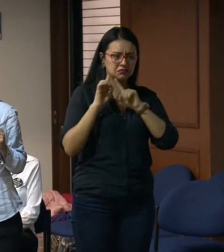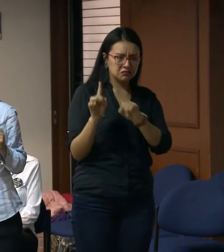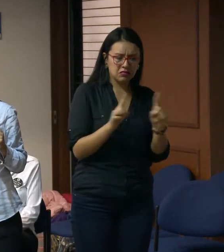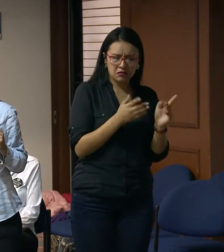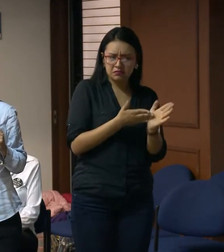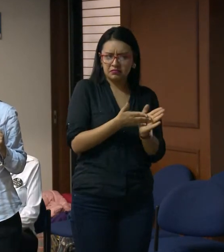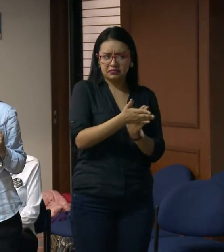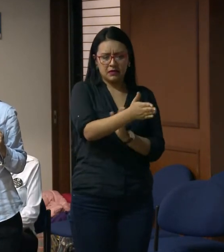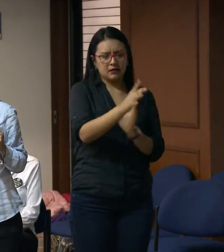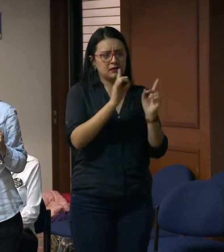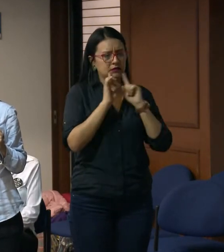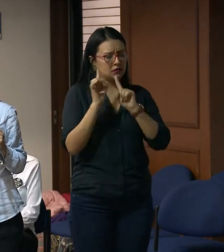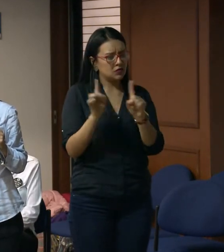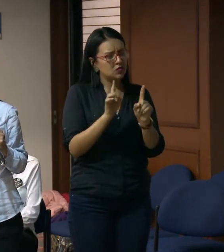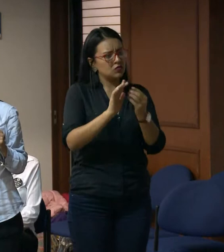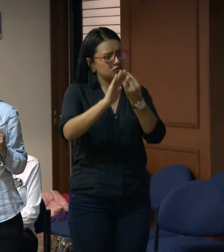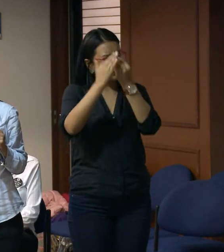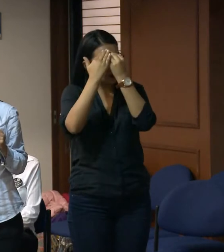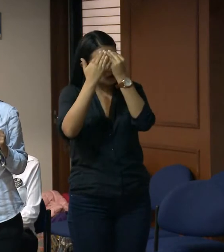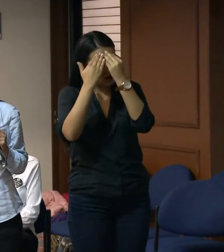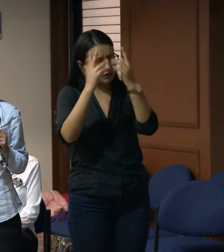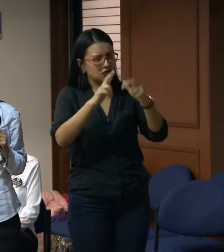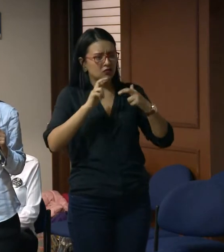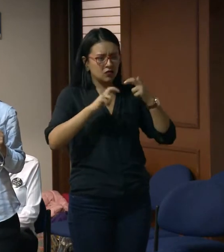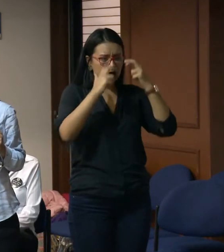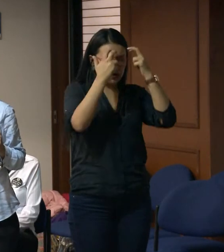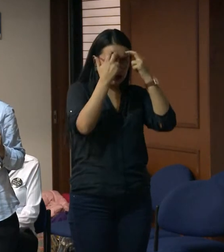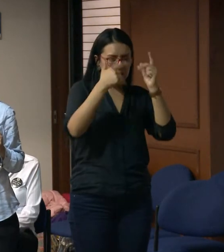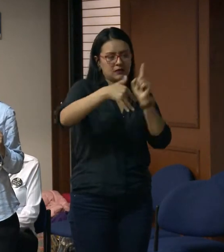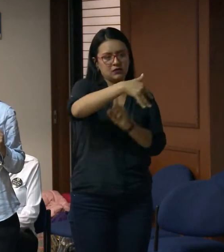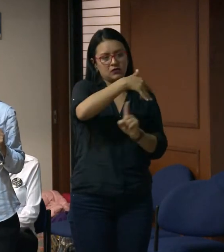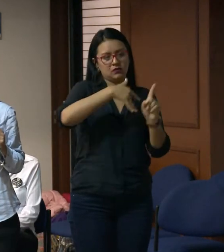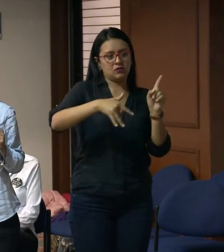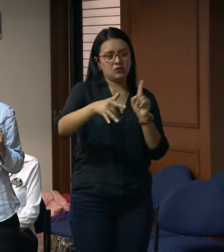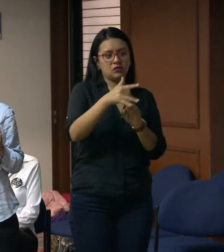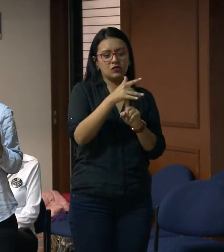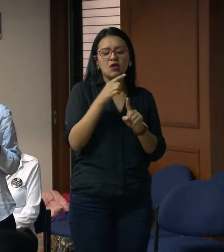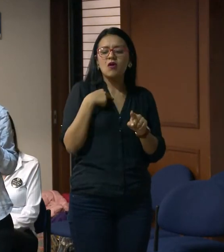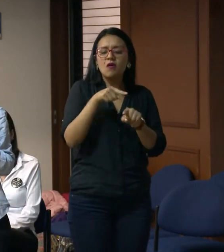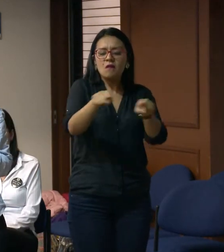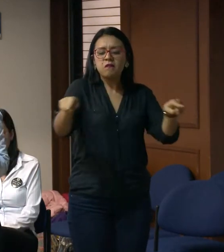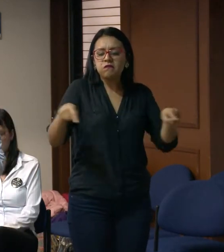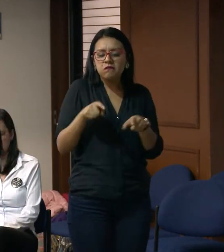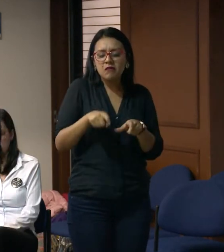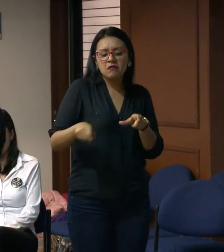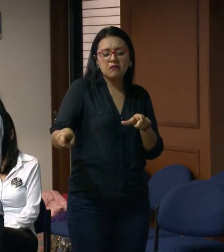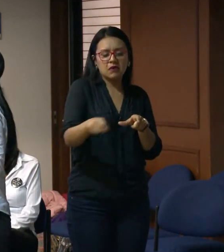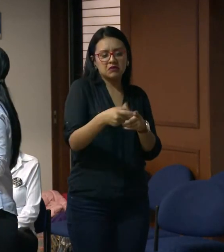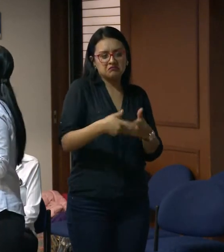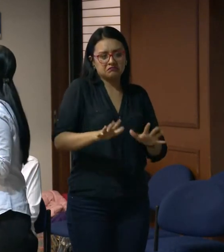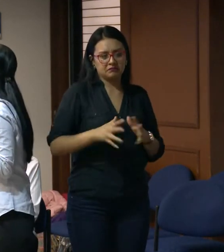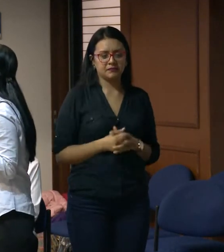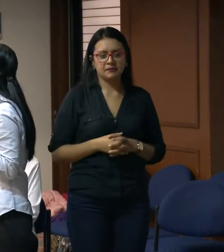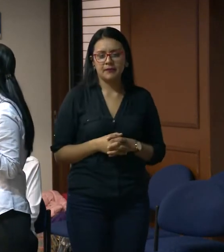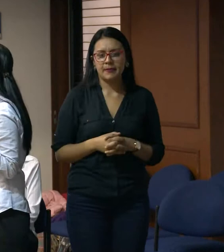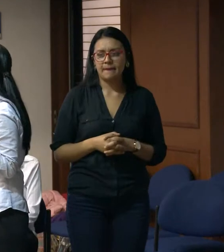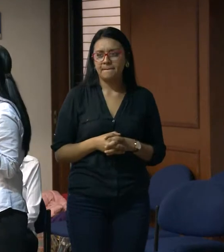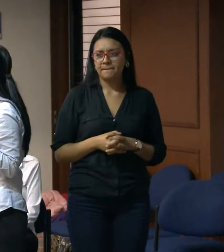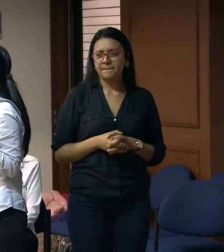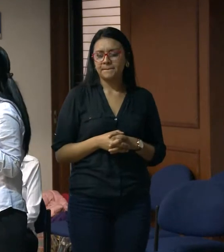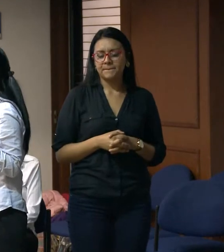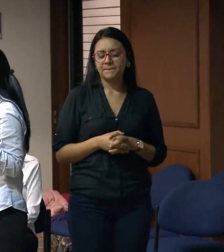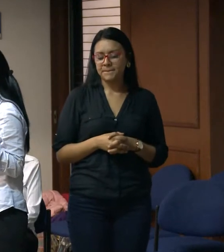construcción permanente del discurso, de saberes, de conocimiento en el contexto o en el espacio donde se está desenvolviendo.